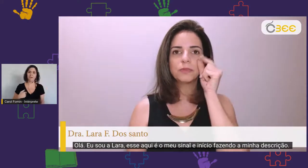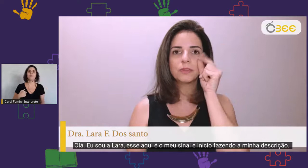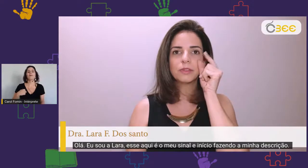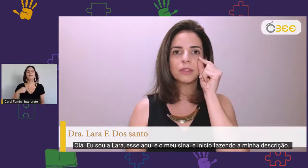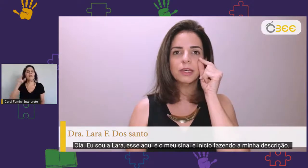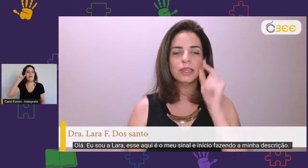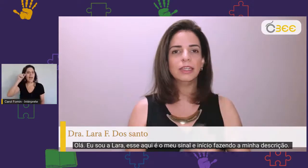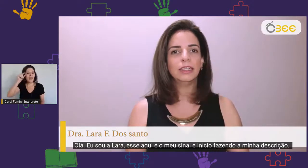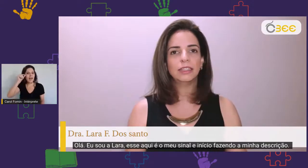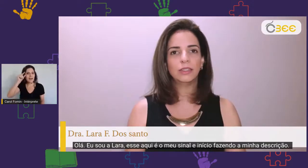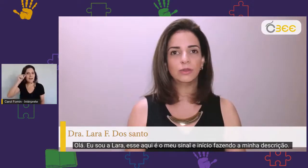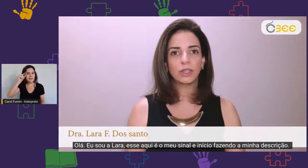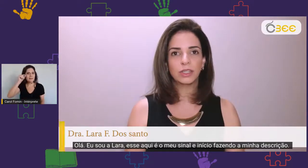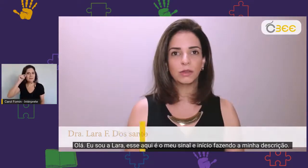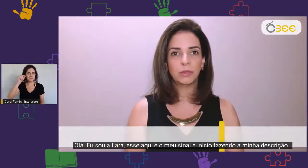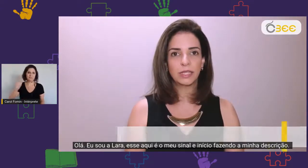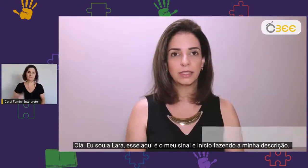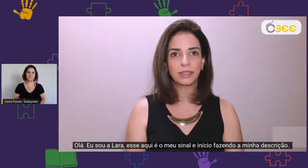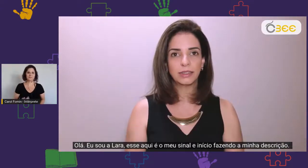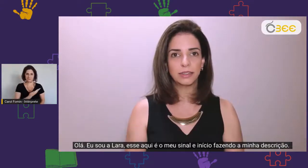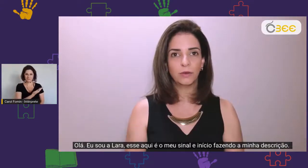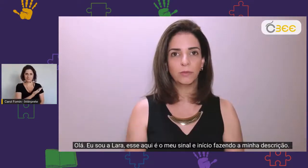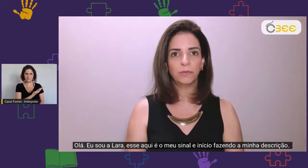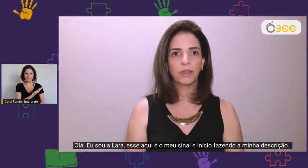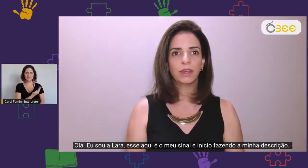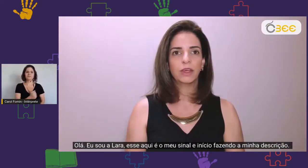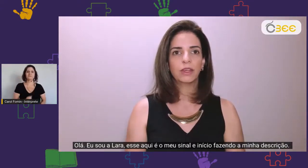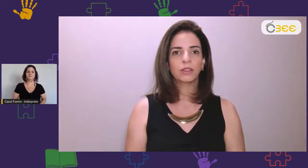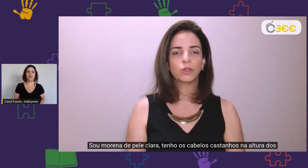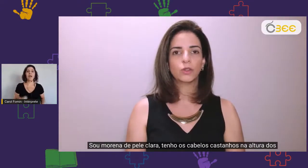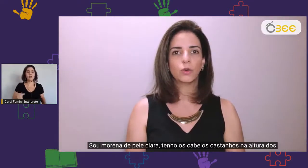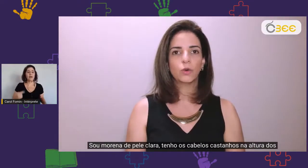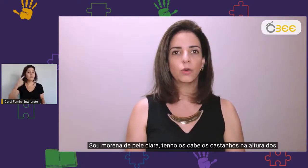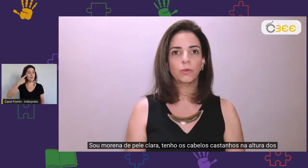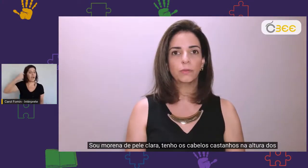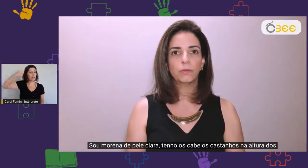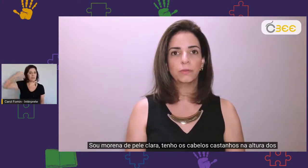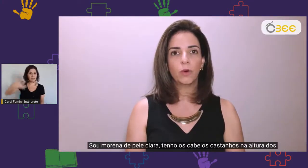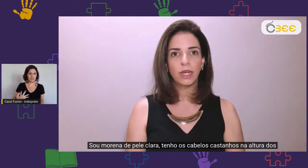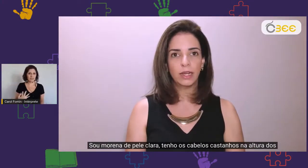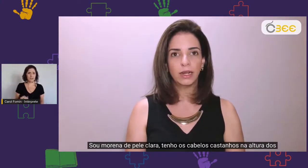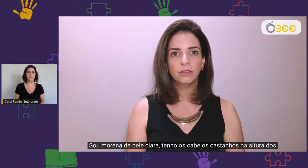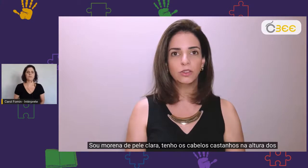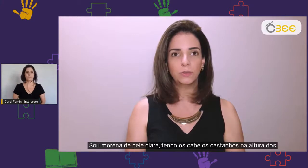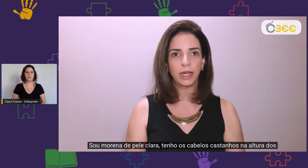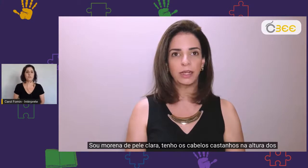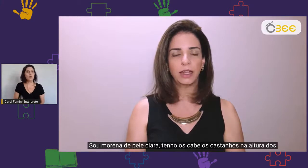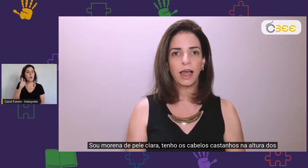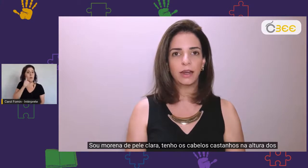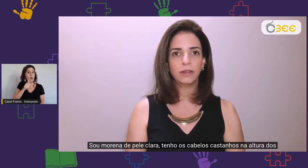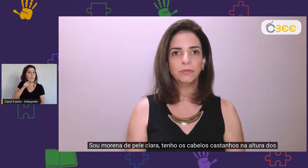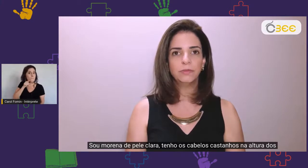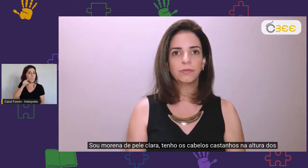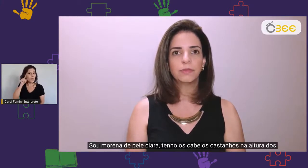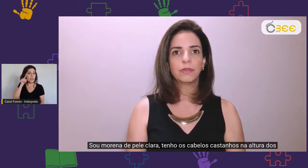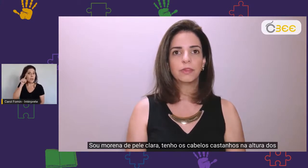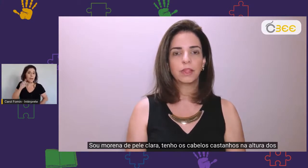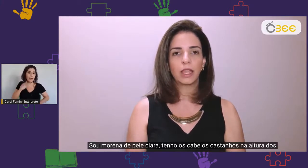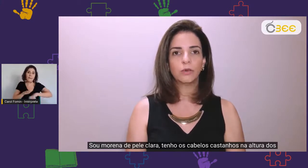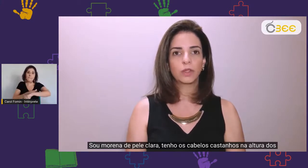sinal e inicio fazendo a minha descrição. Sou morena, de pele